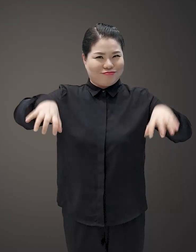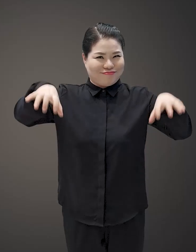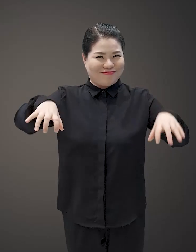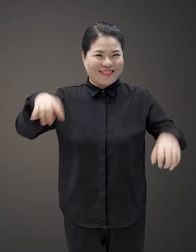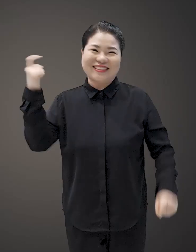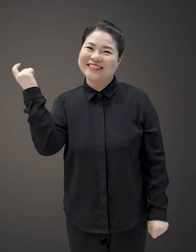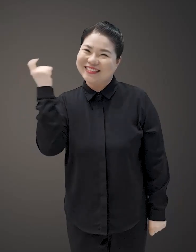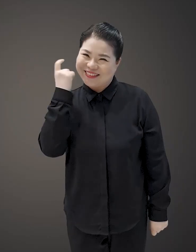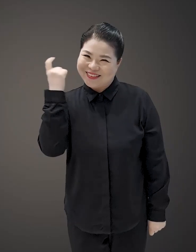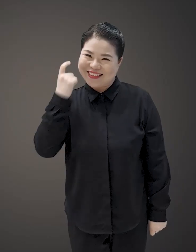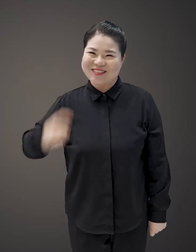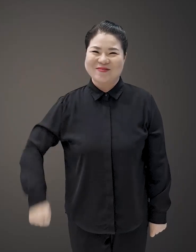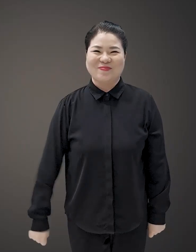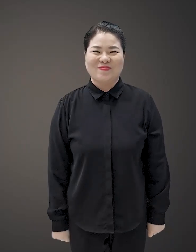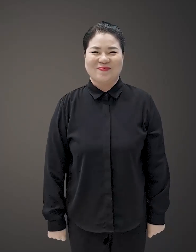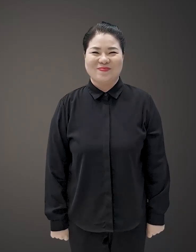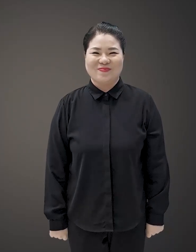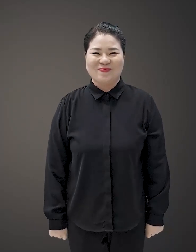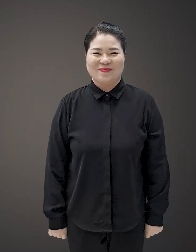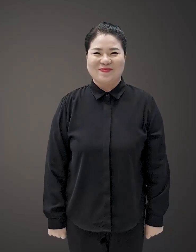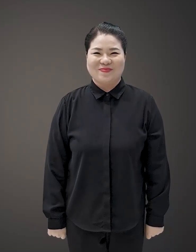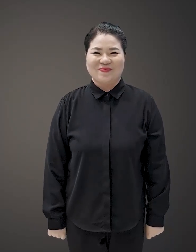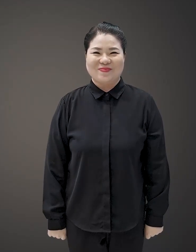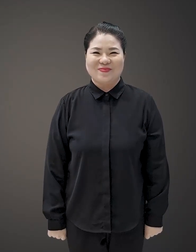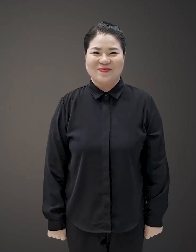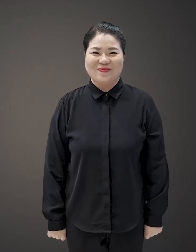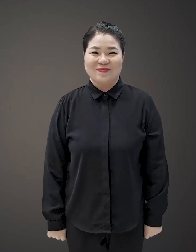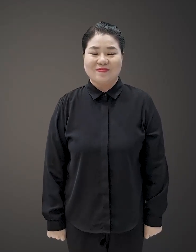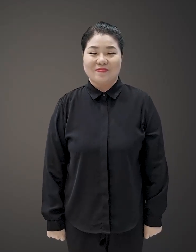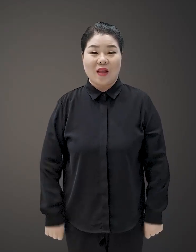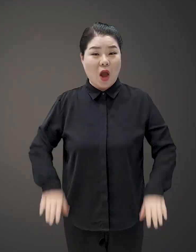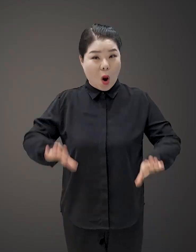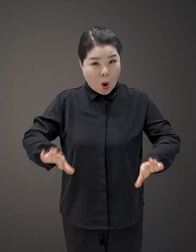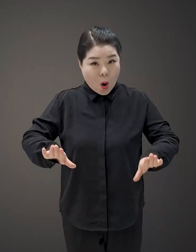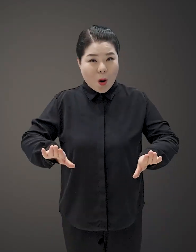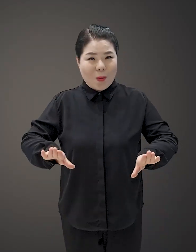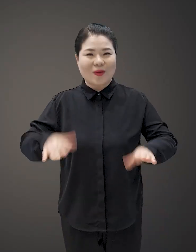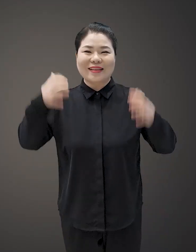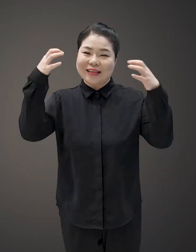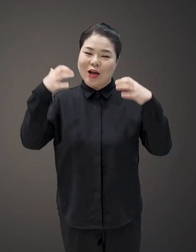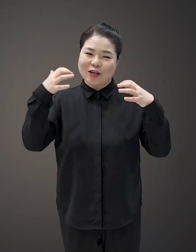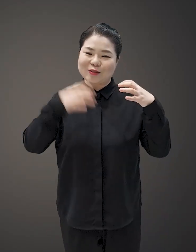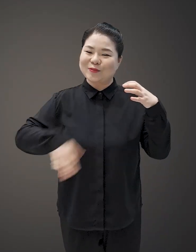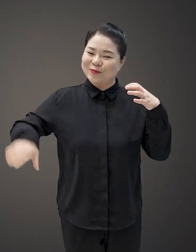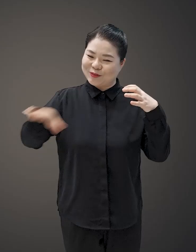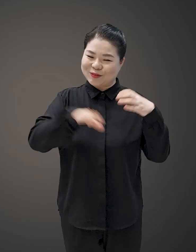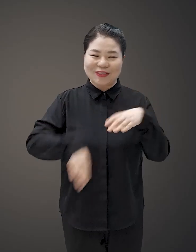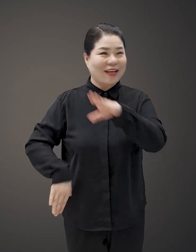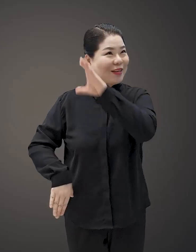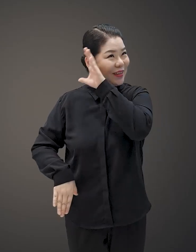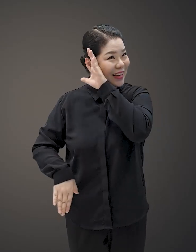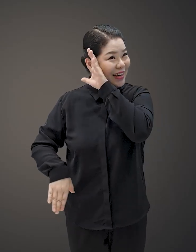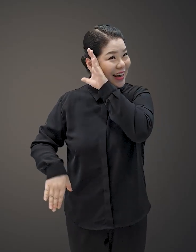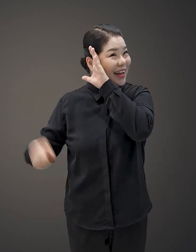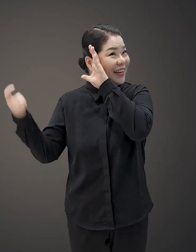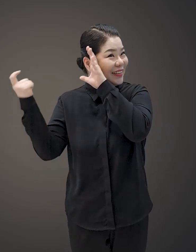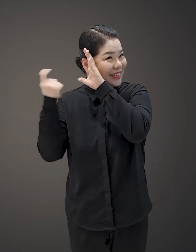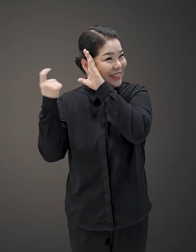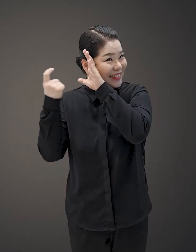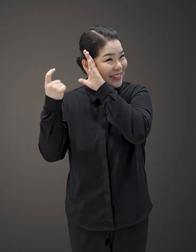온 동네가 들썩이는 소리. 올여름 우리의 귓가를 두드릴